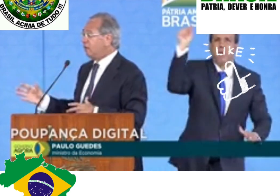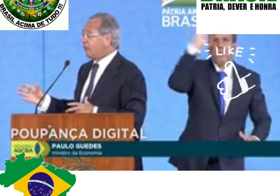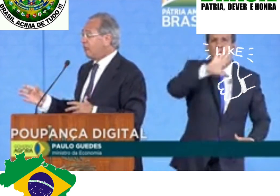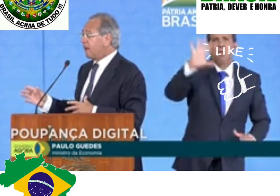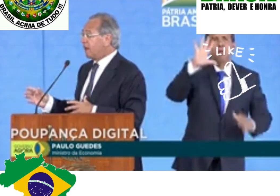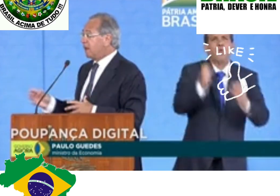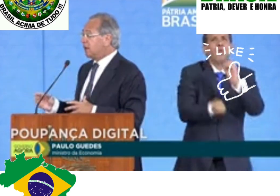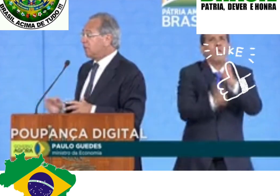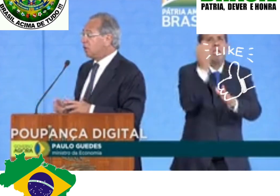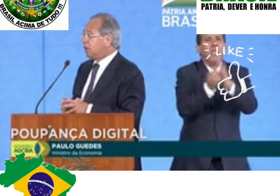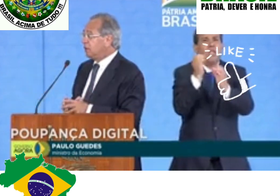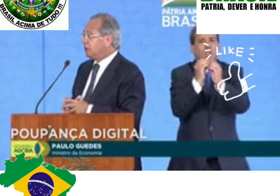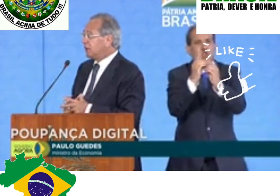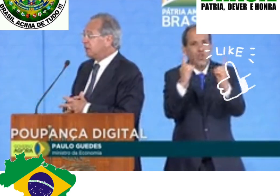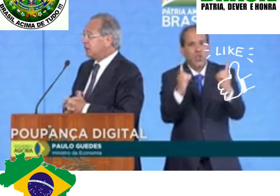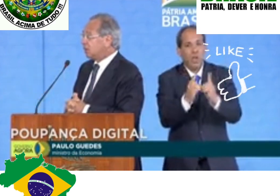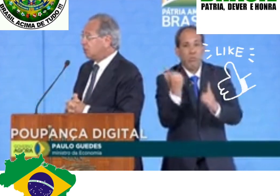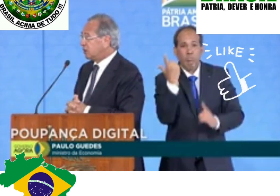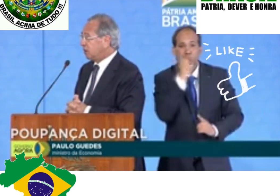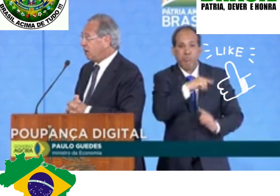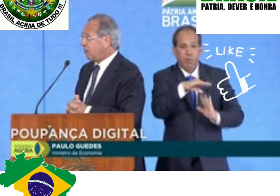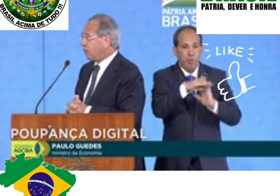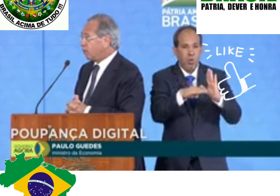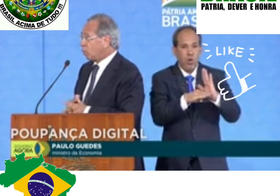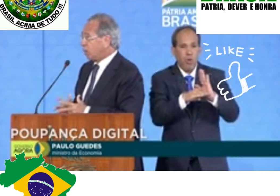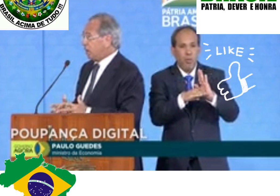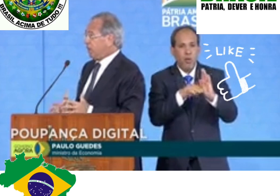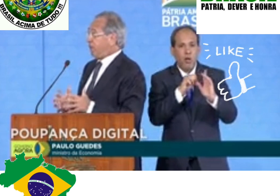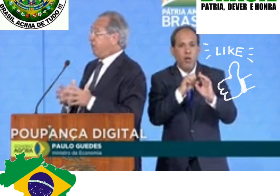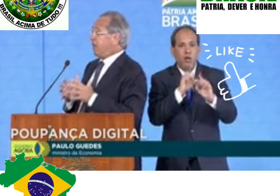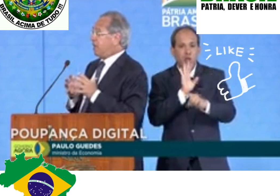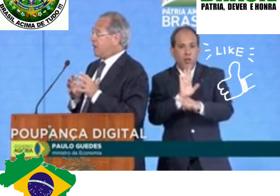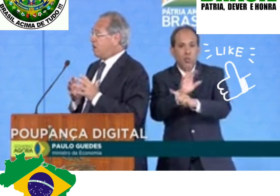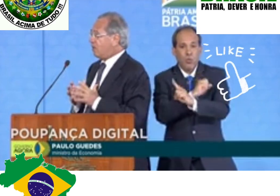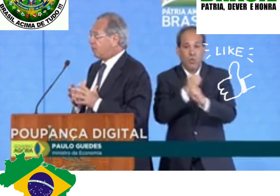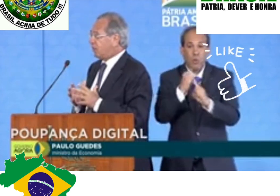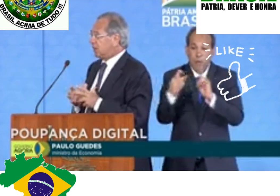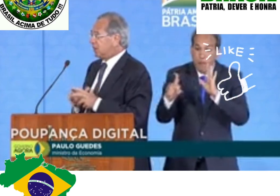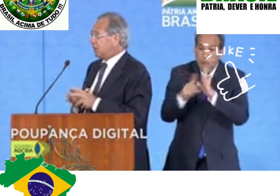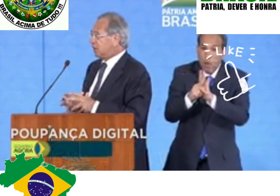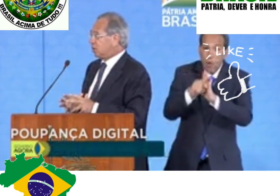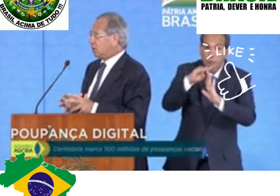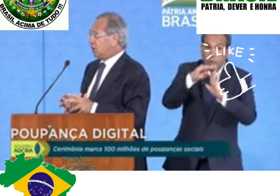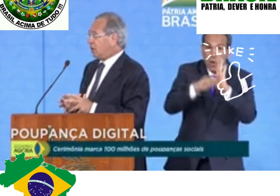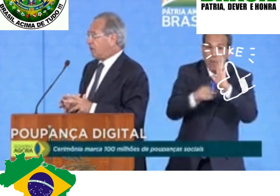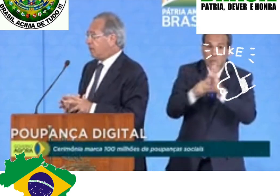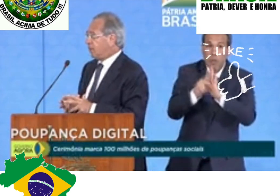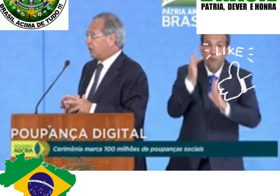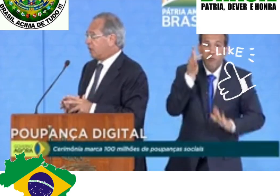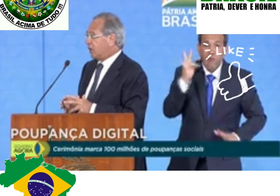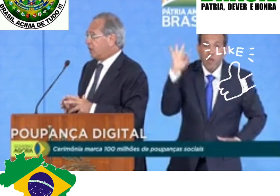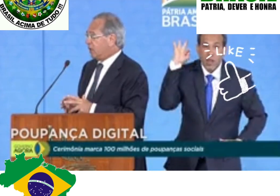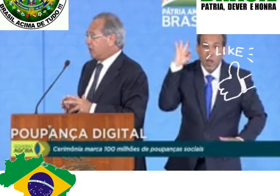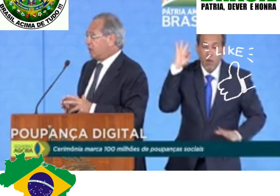permitiu esse programa de assistência social, um programa federal de assistência